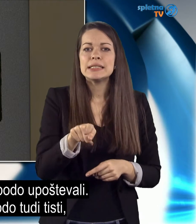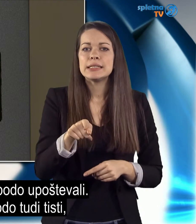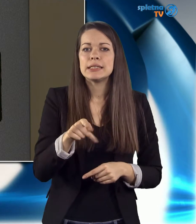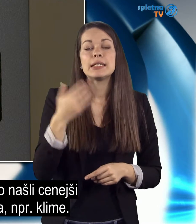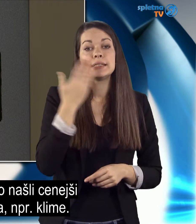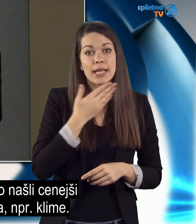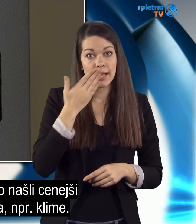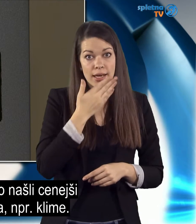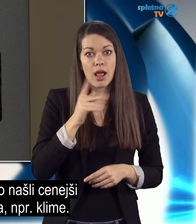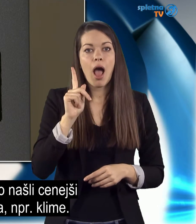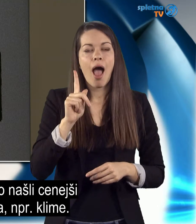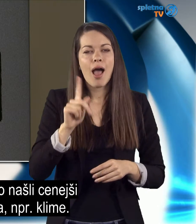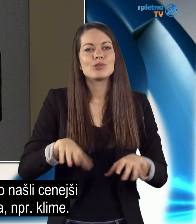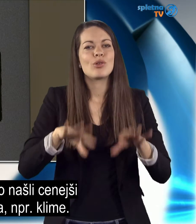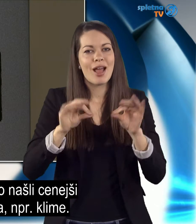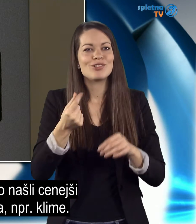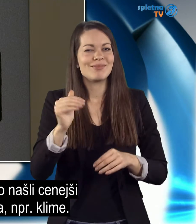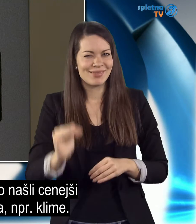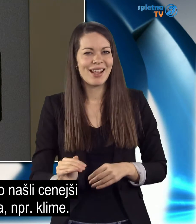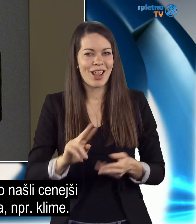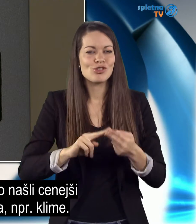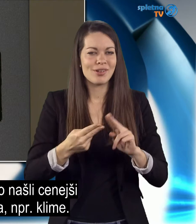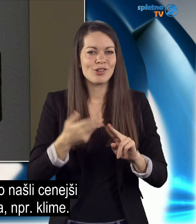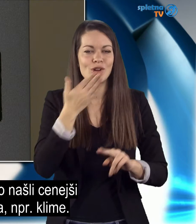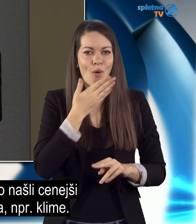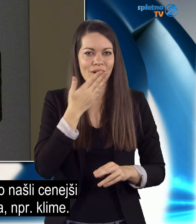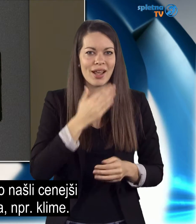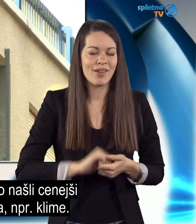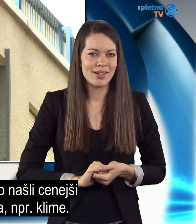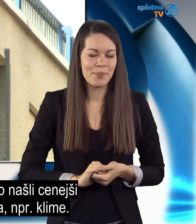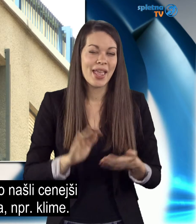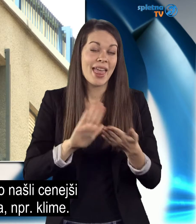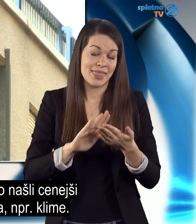se grejejo, a so našli cenejši način ogrevanja, na primer klime.